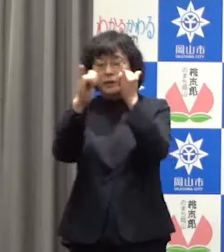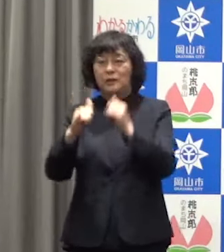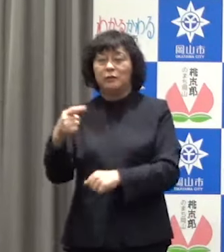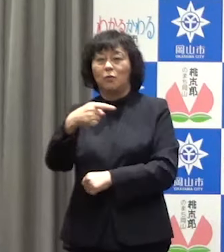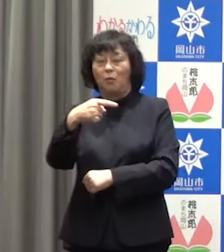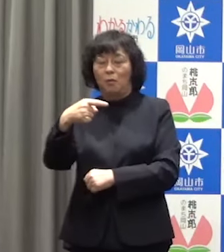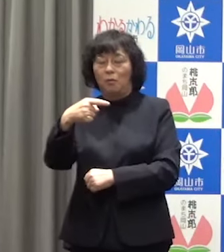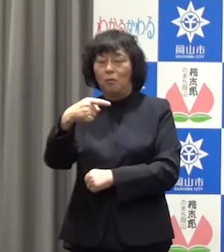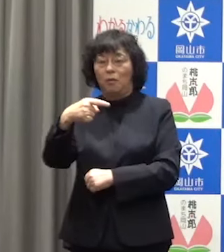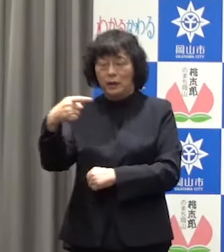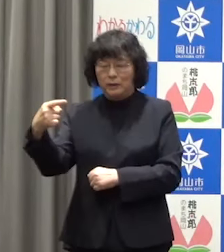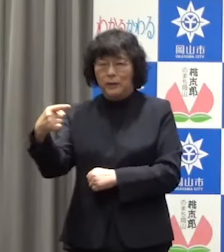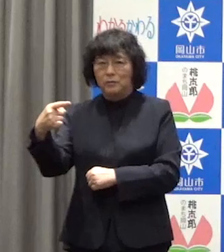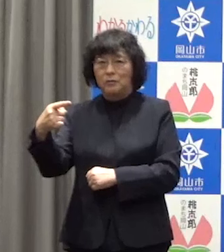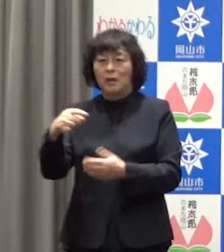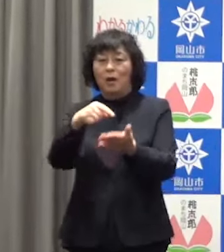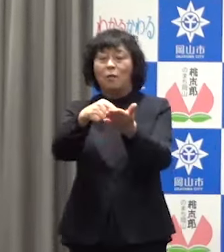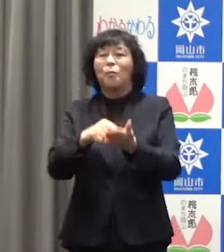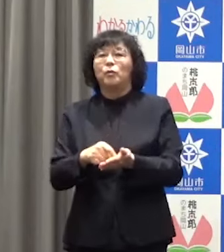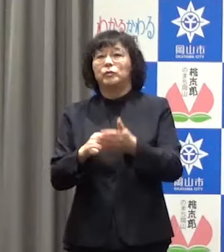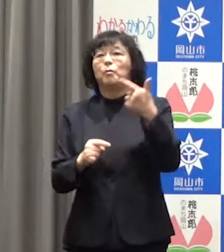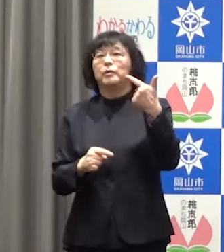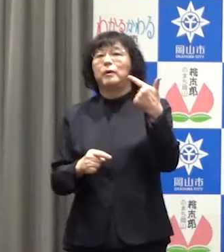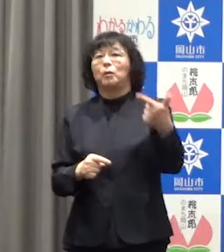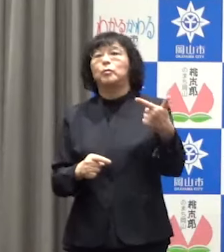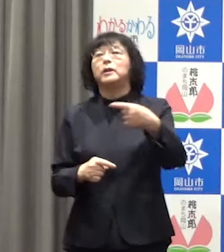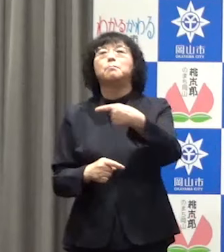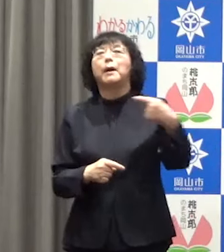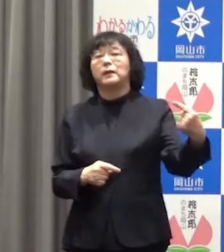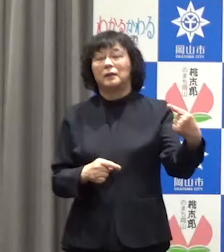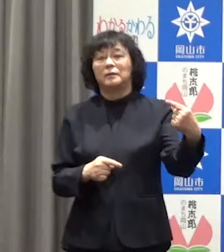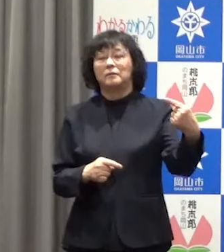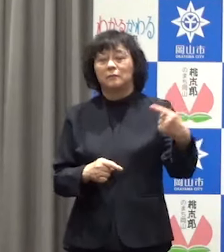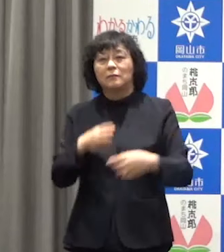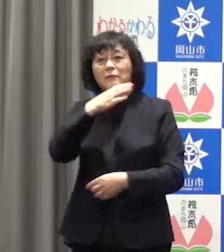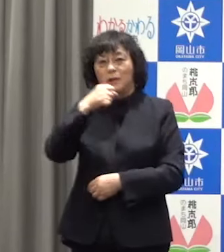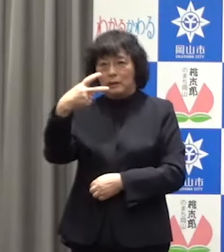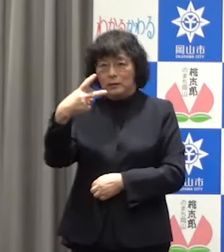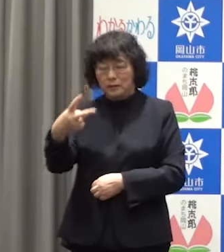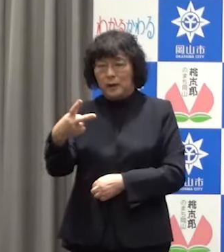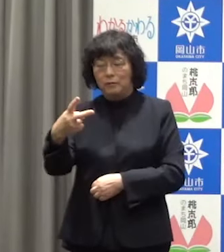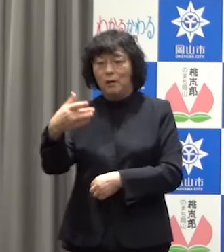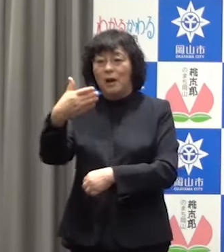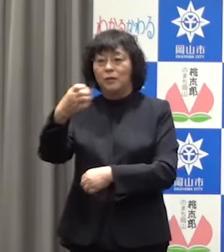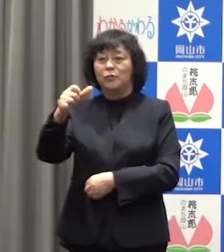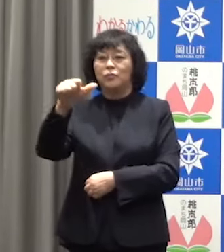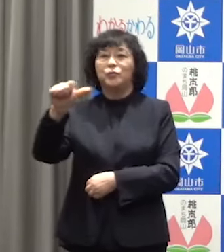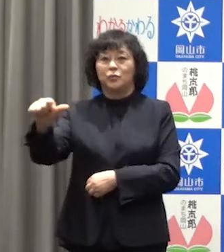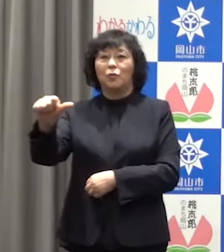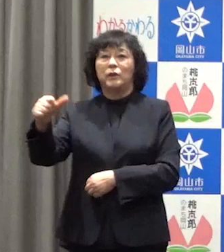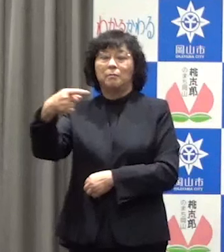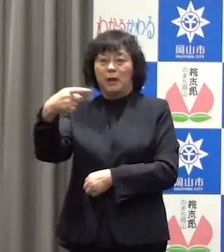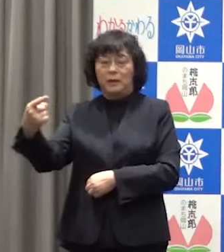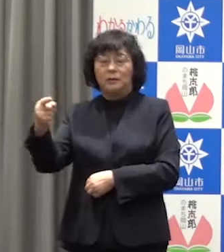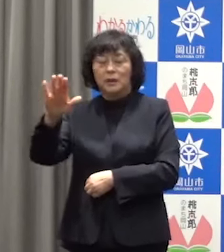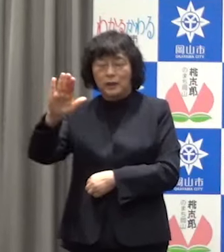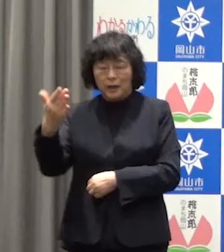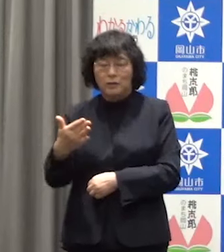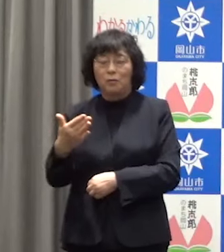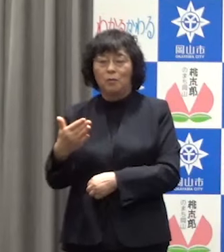6人の減少にとどまり、2歳児は95人の人口減に対して申し込